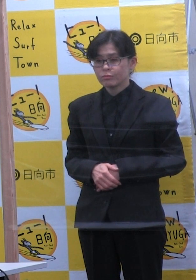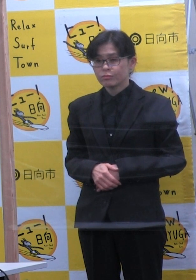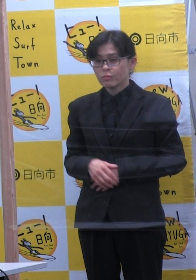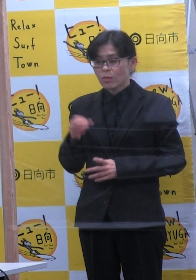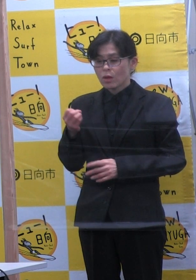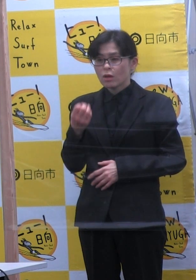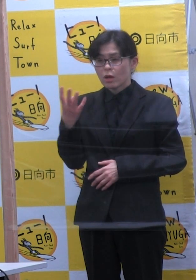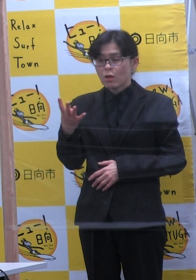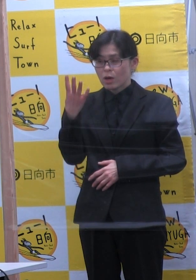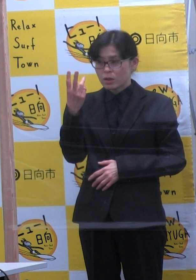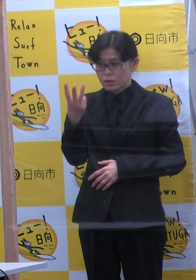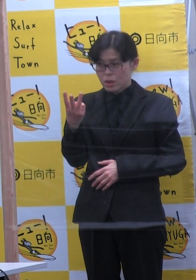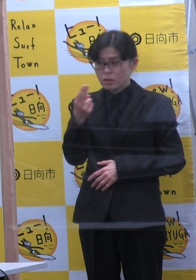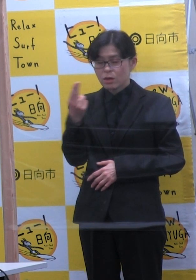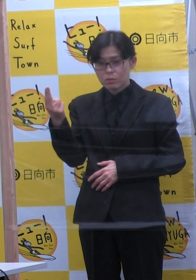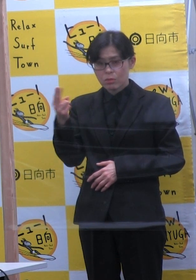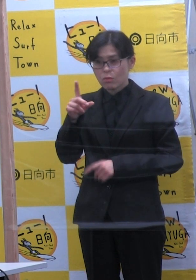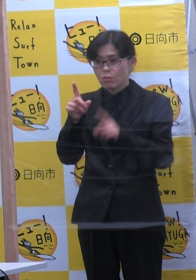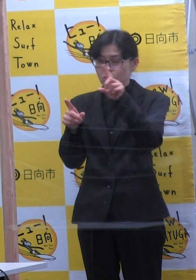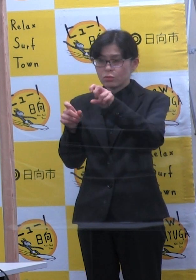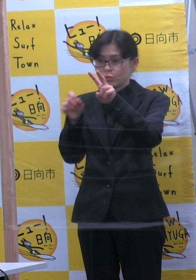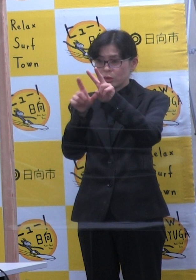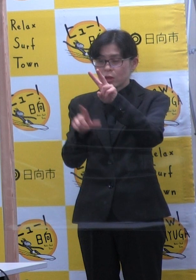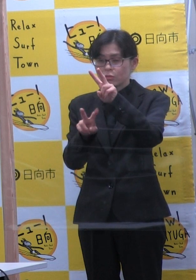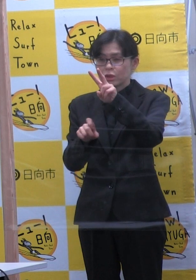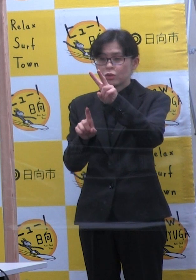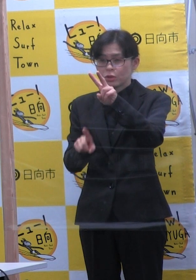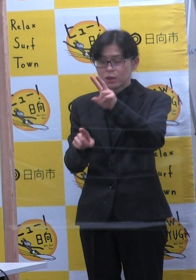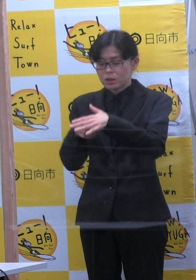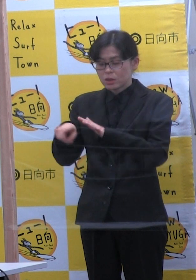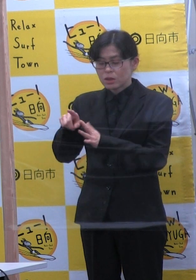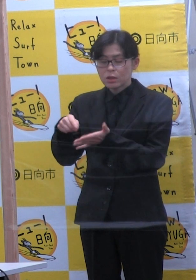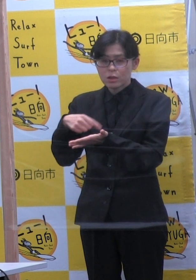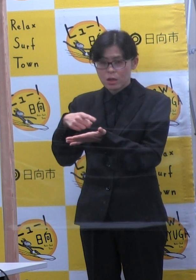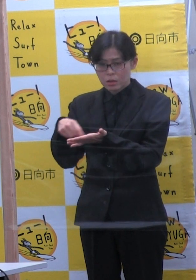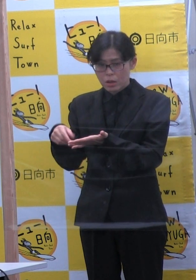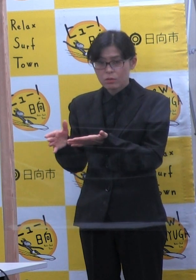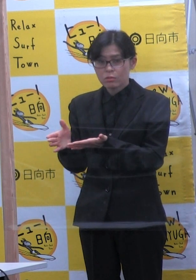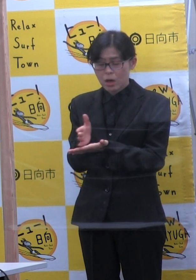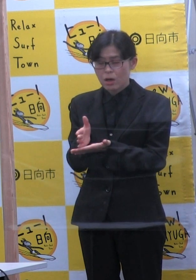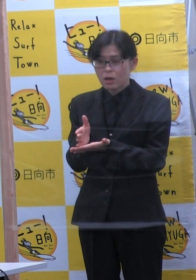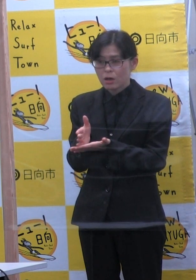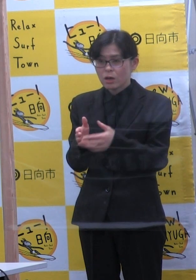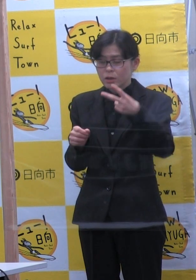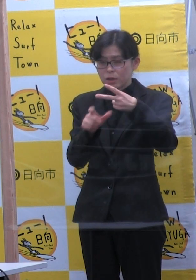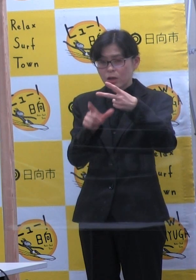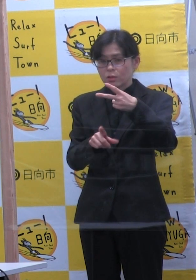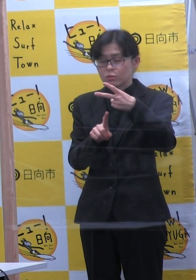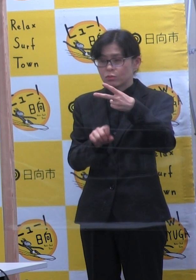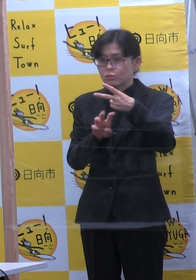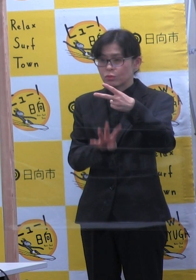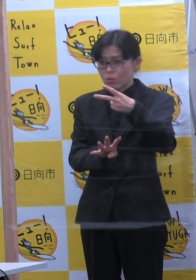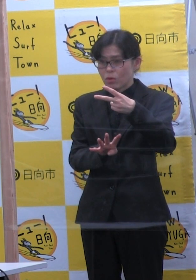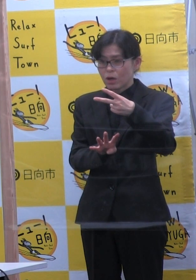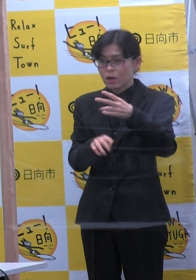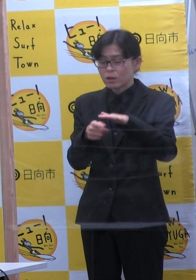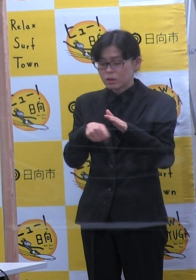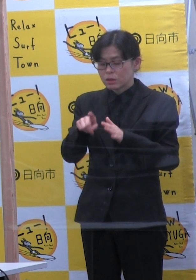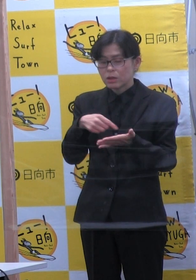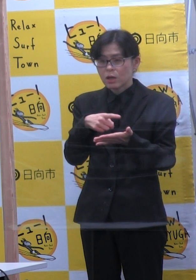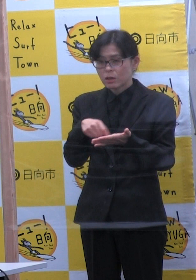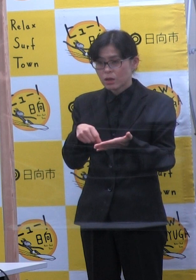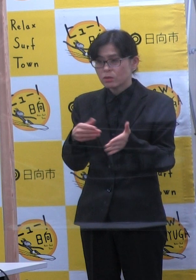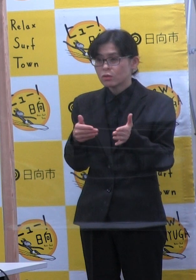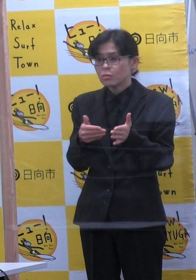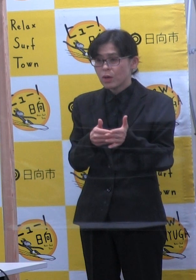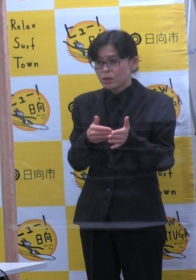令和3年度12月21日専決予算から2月14日専決予算